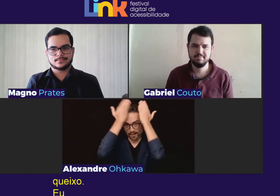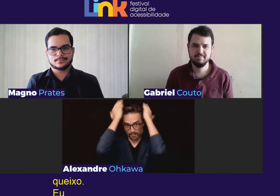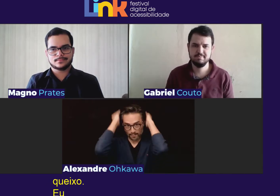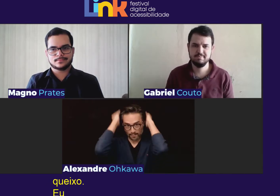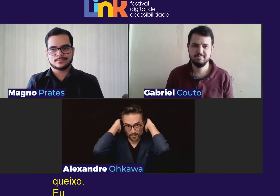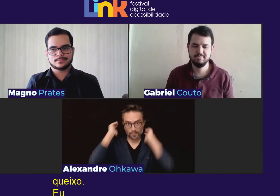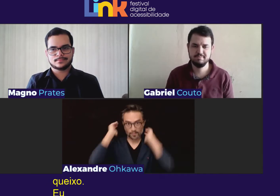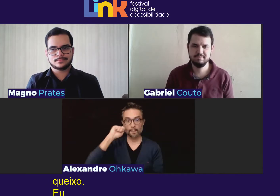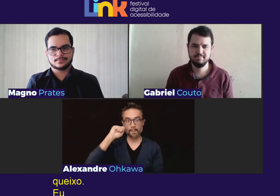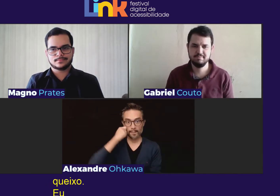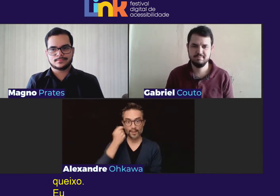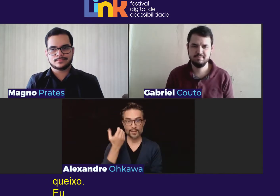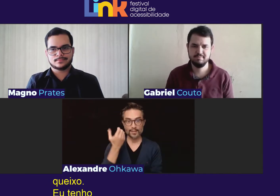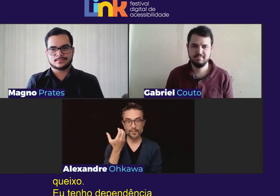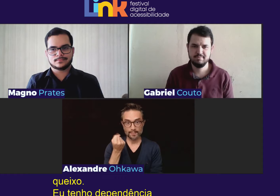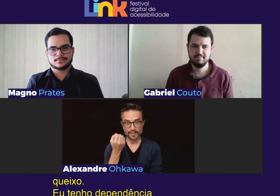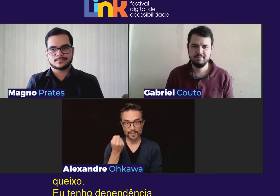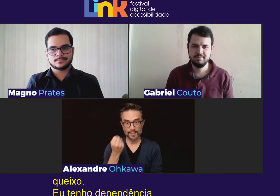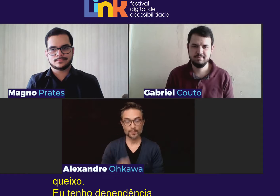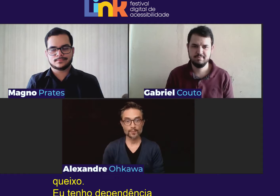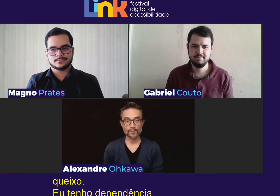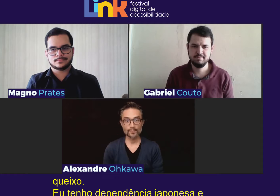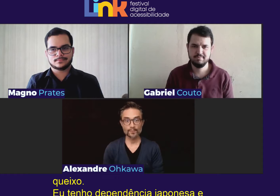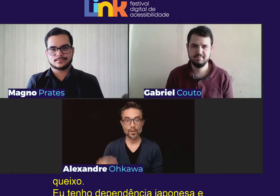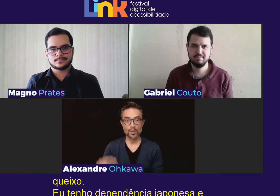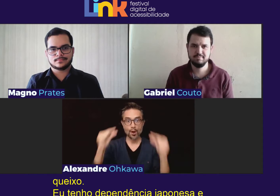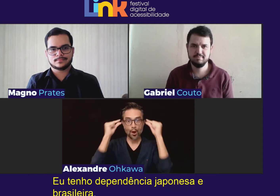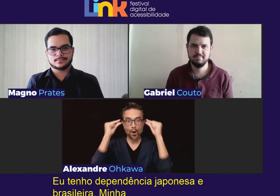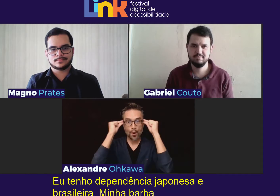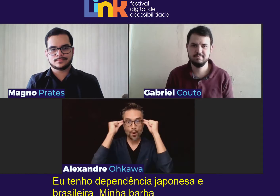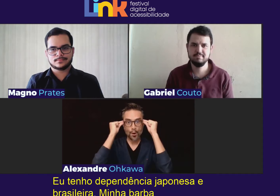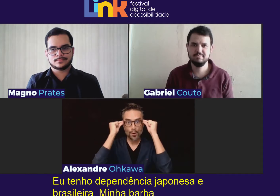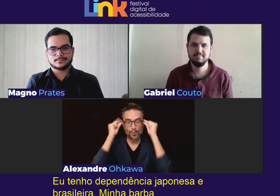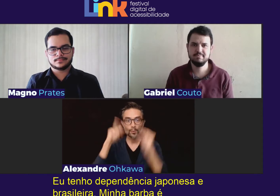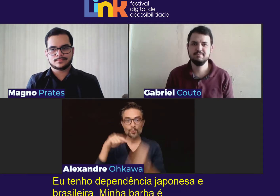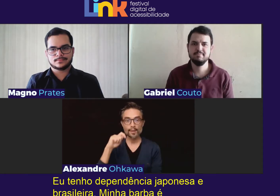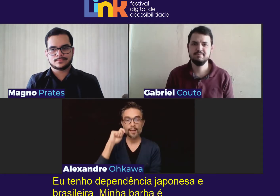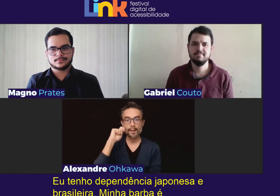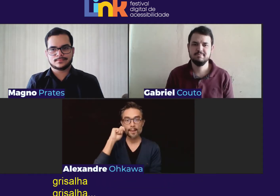grisalha. Eu estou com os cabelos divididos para trás.